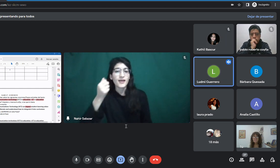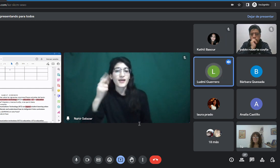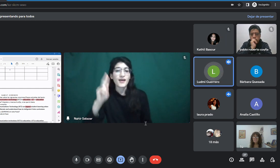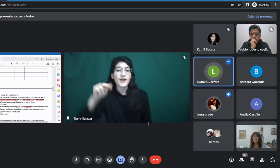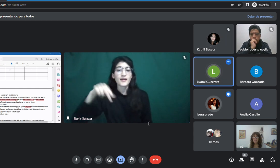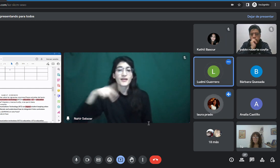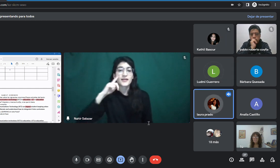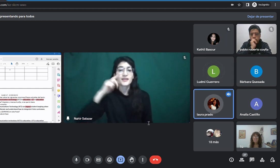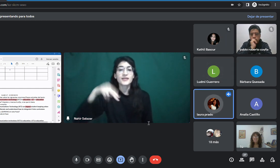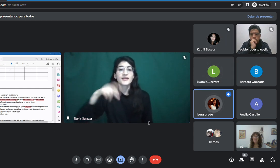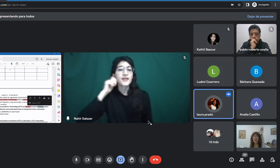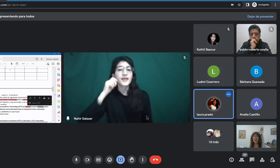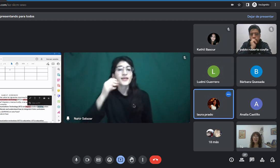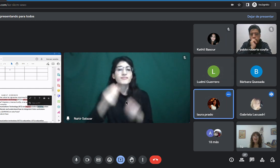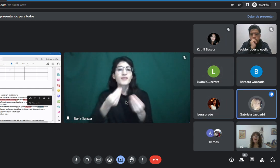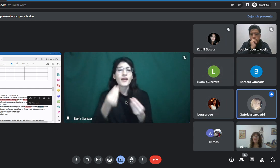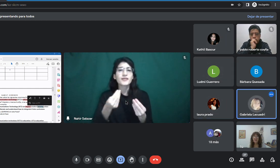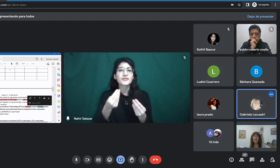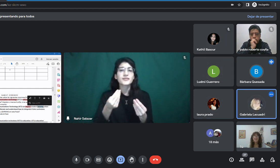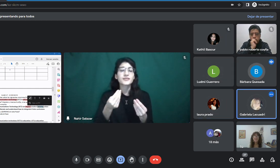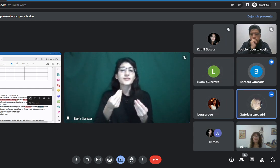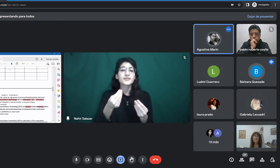Sustantivo. Sustantivo acá.